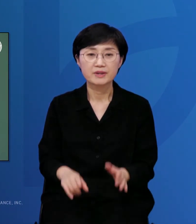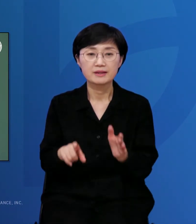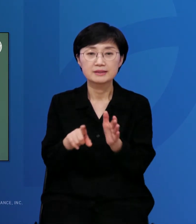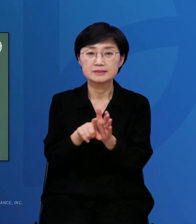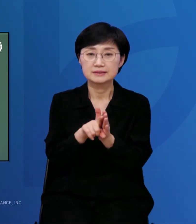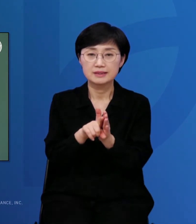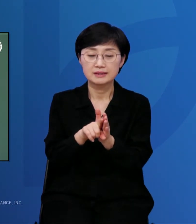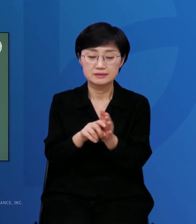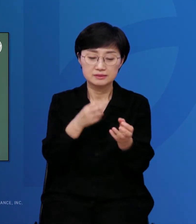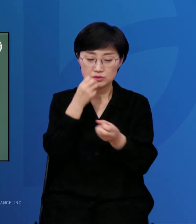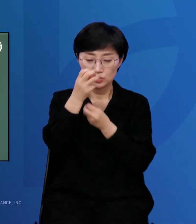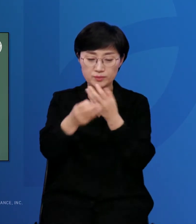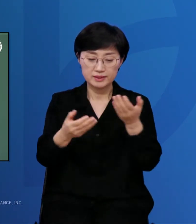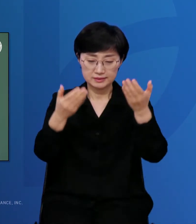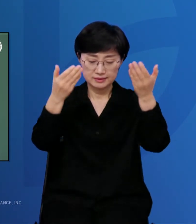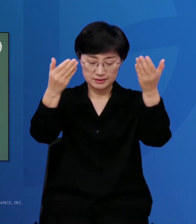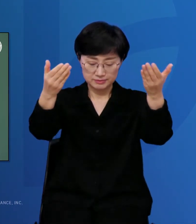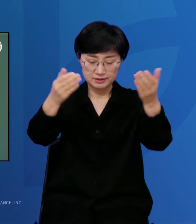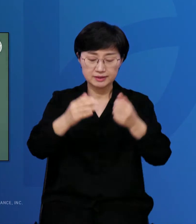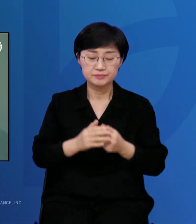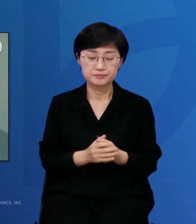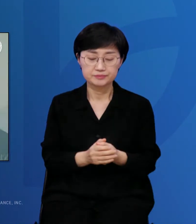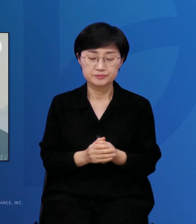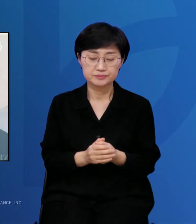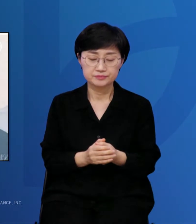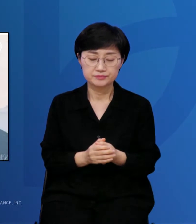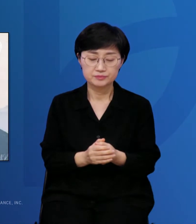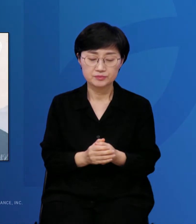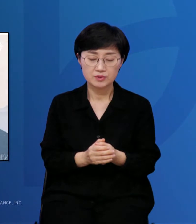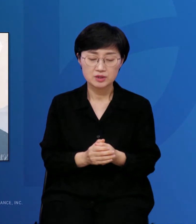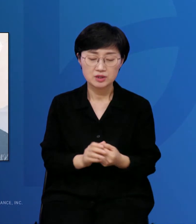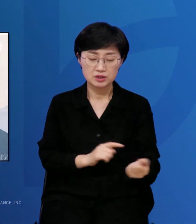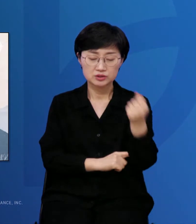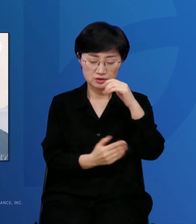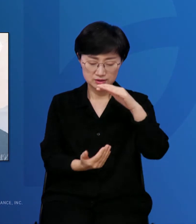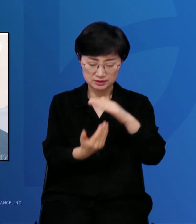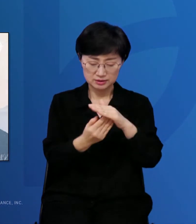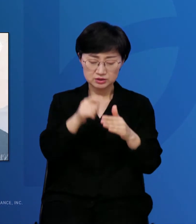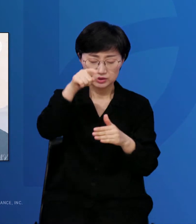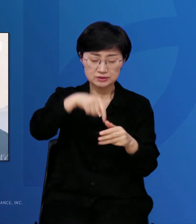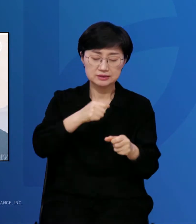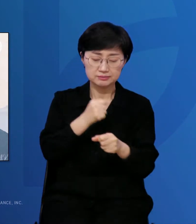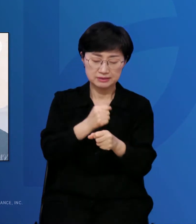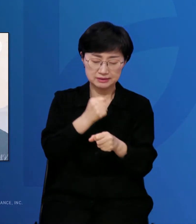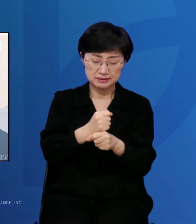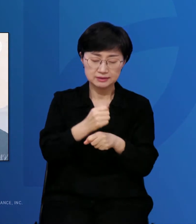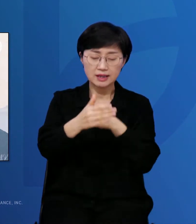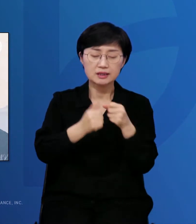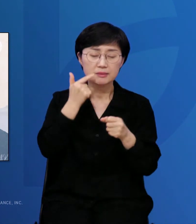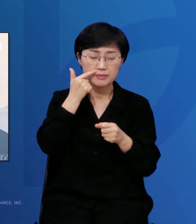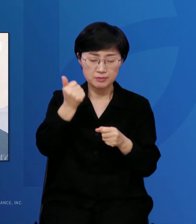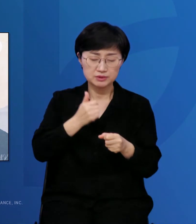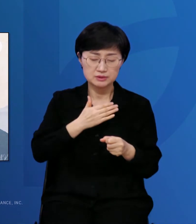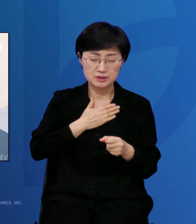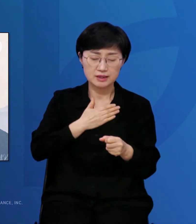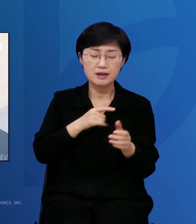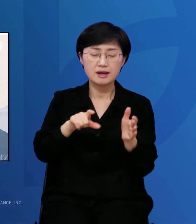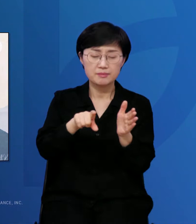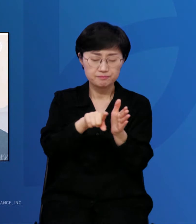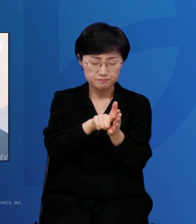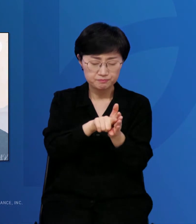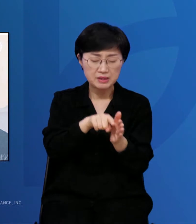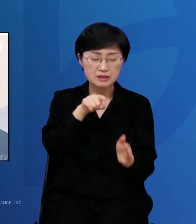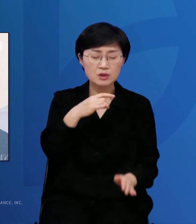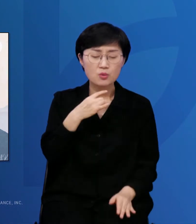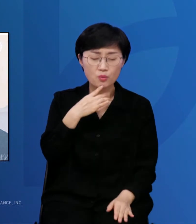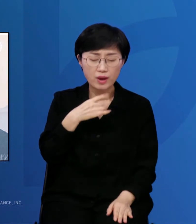사도신경으로 우리 신앙 고백드립니다. 一同来告白使徒信经。 전능하사 천지를 만드신 하나님 아버지를 내가